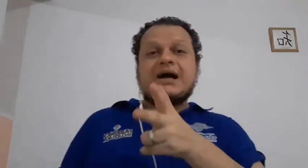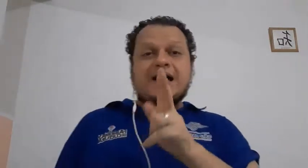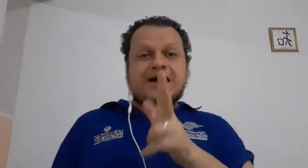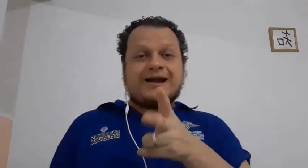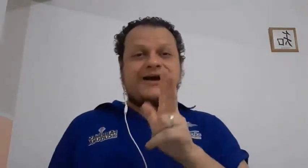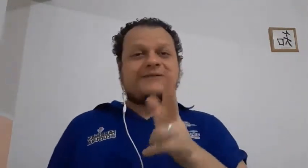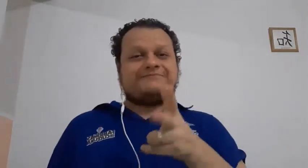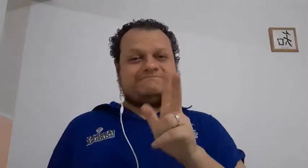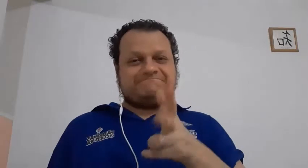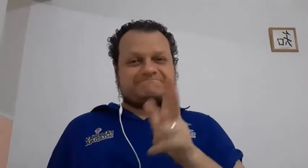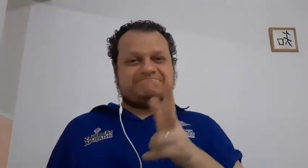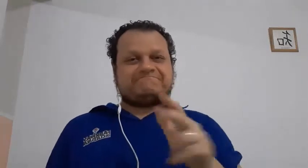H.